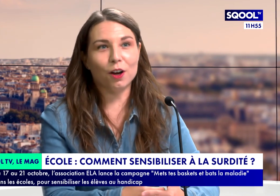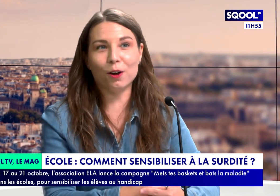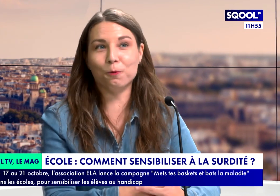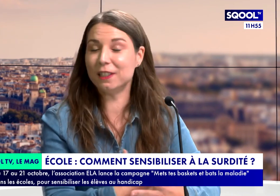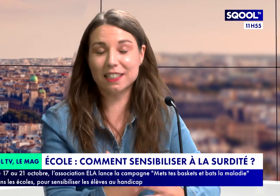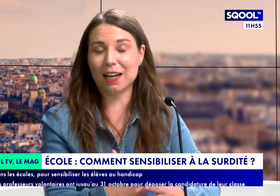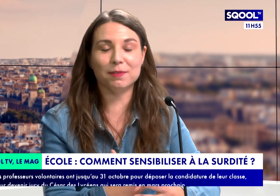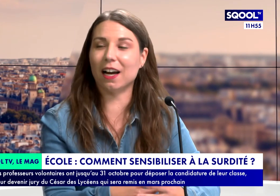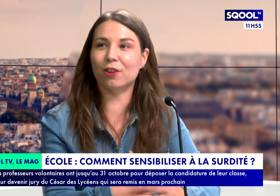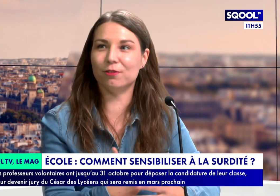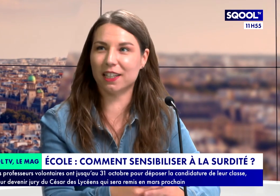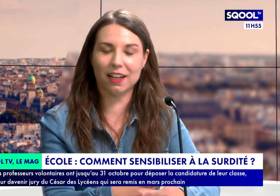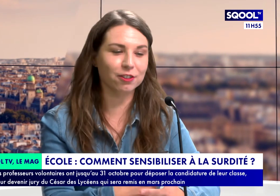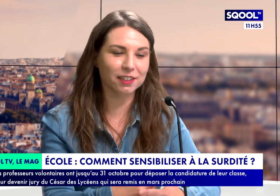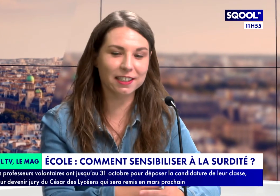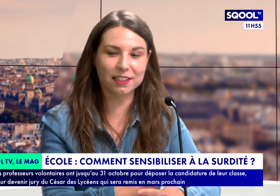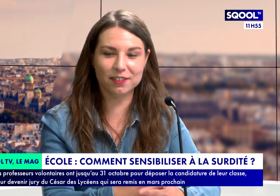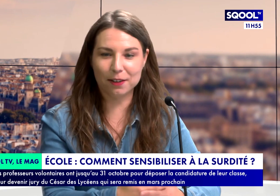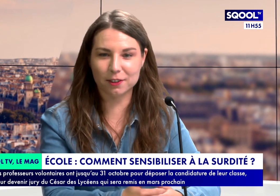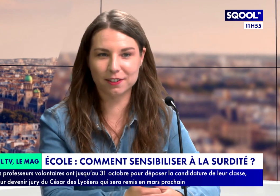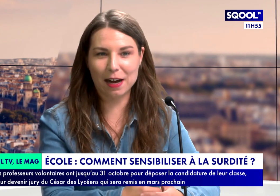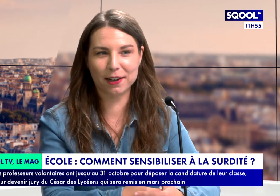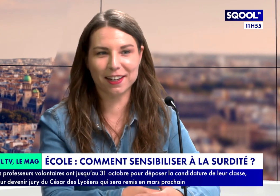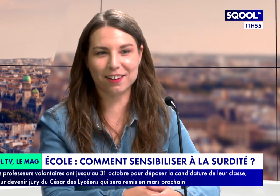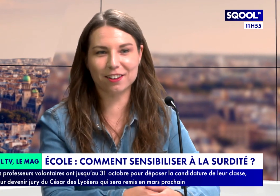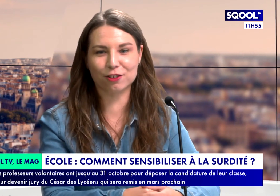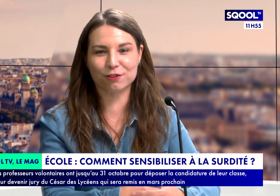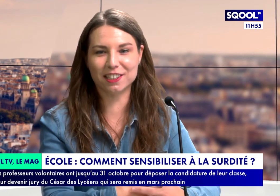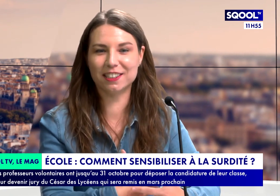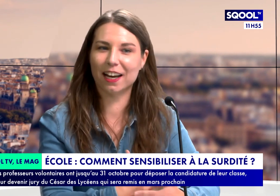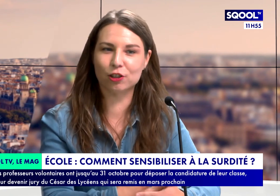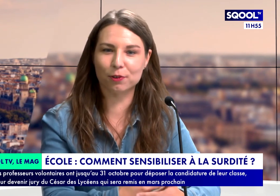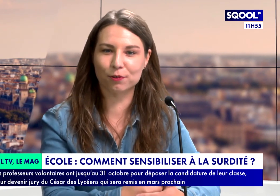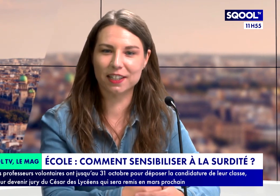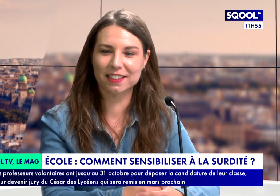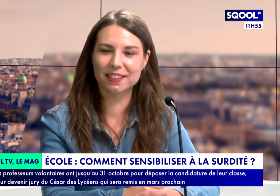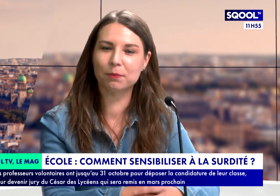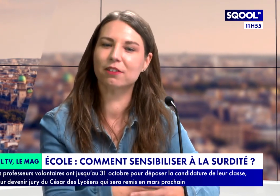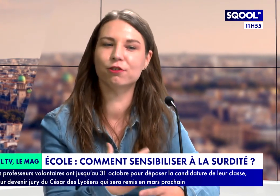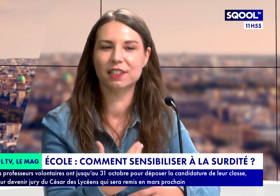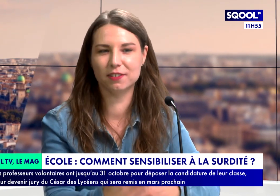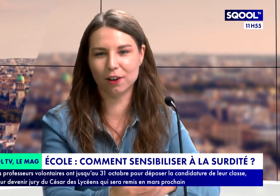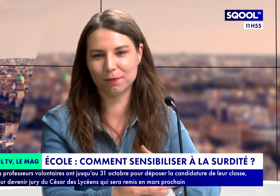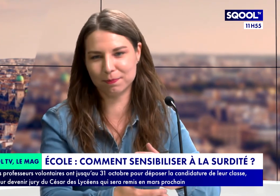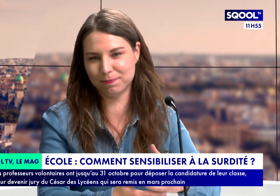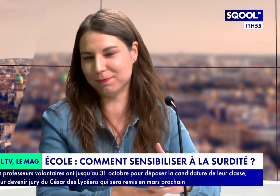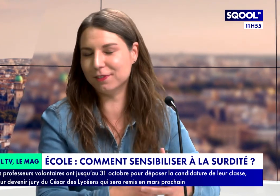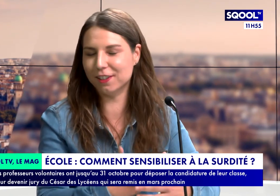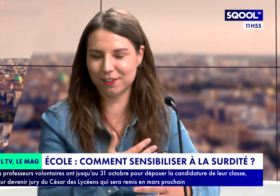Oui, ça a mis en lumière la surdité, évidemment. Après, quand on est directement concerné, ce n pas toujours évident de